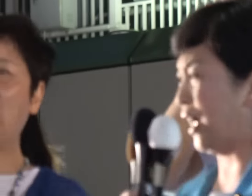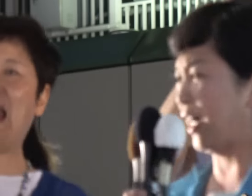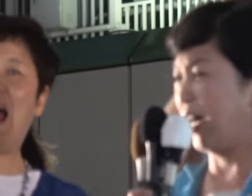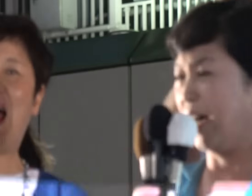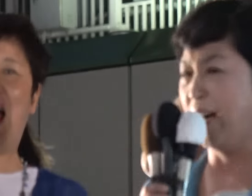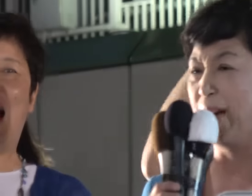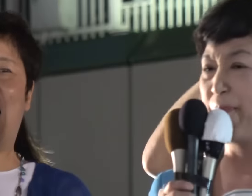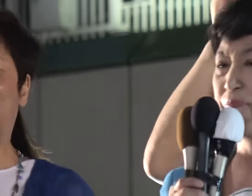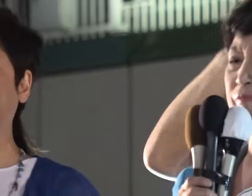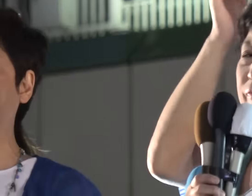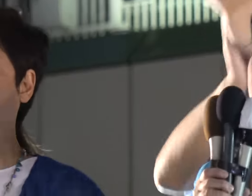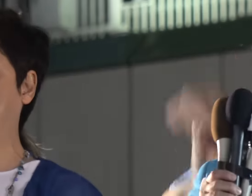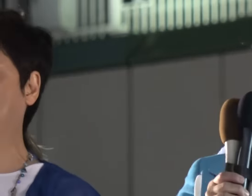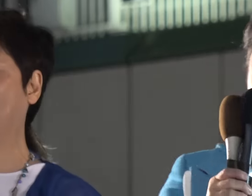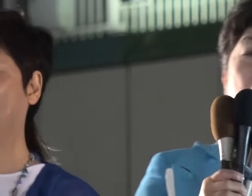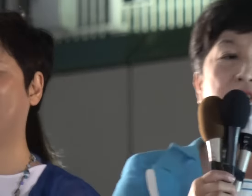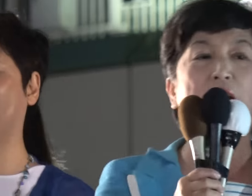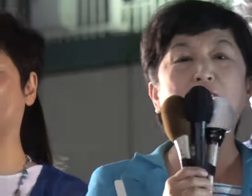うか。